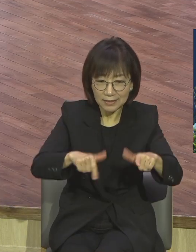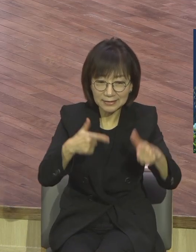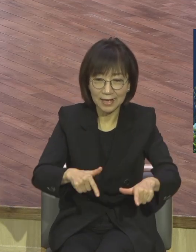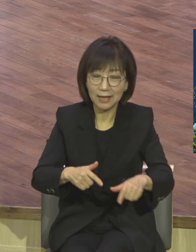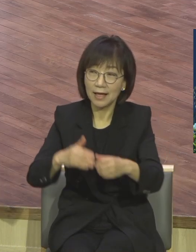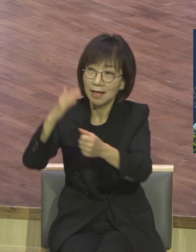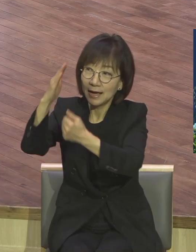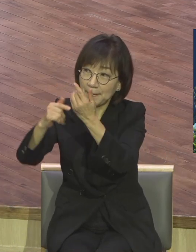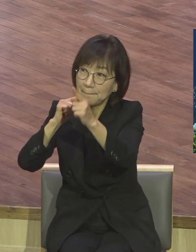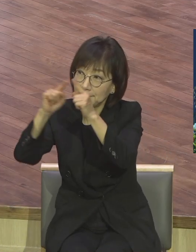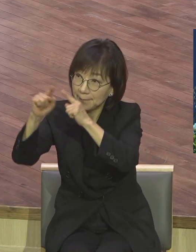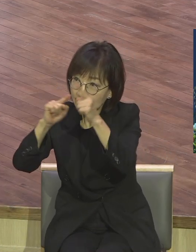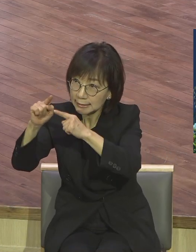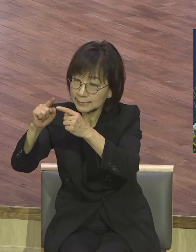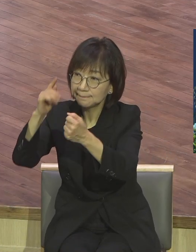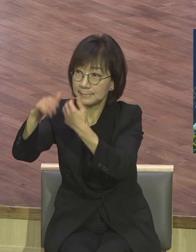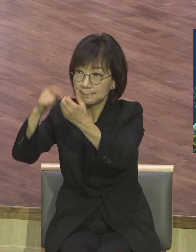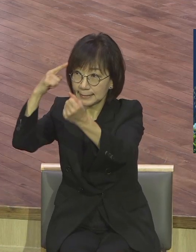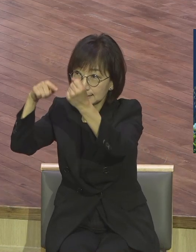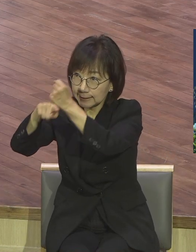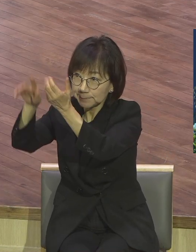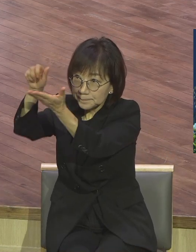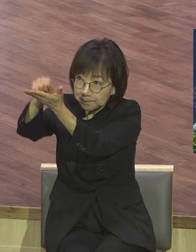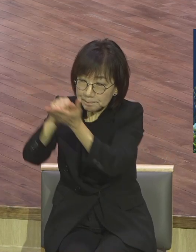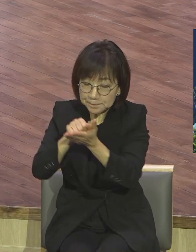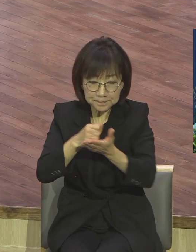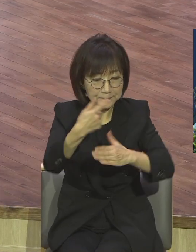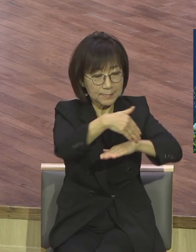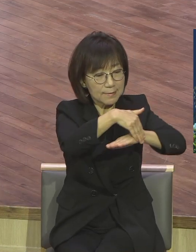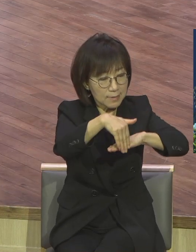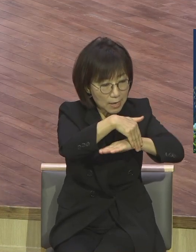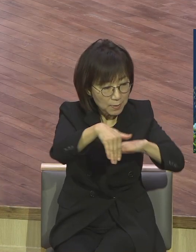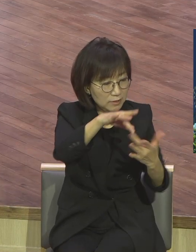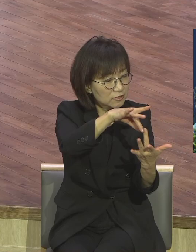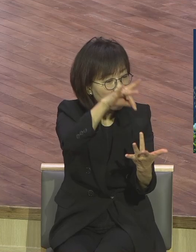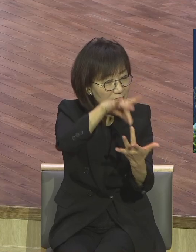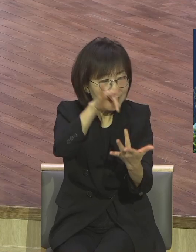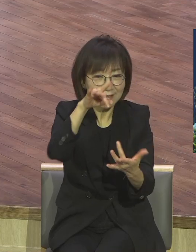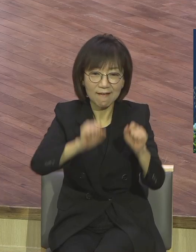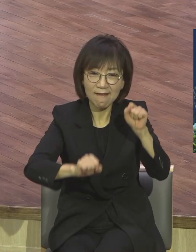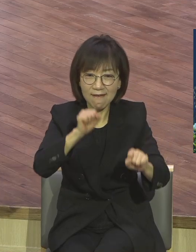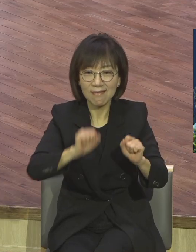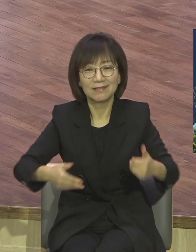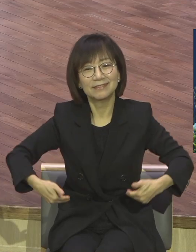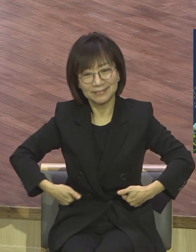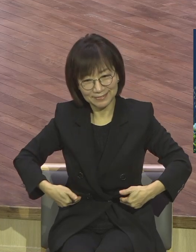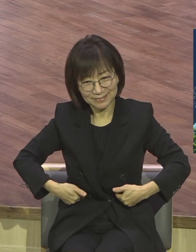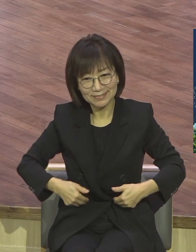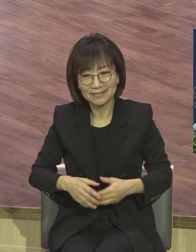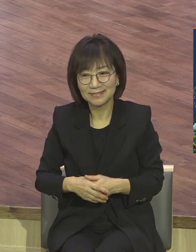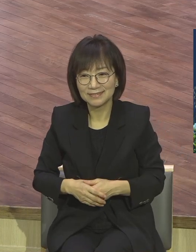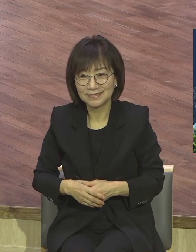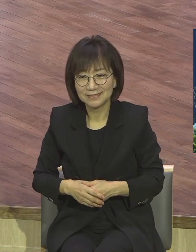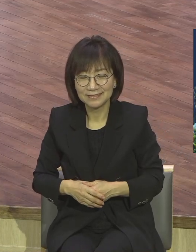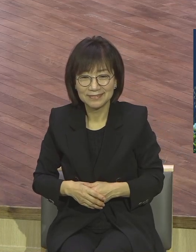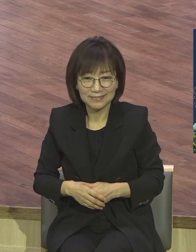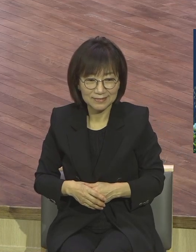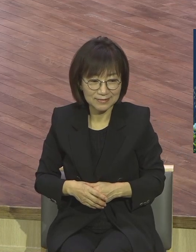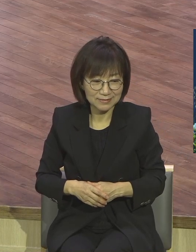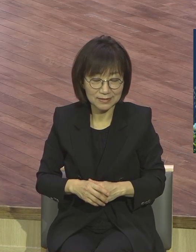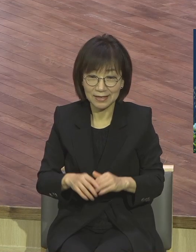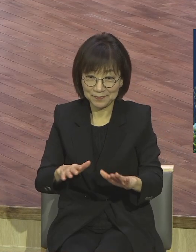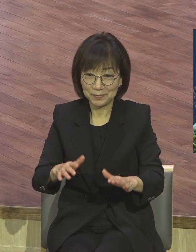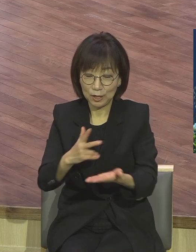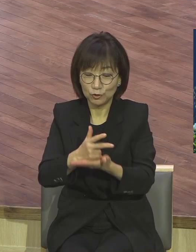뜻에 따라서 계획하고 선택하고 그렇게 행동을 해야 됩니다. 좀 더 쉽게 말하면